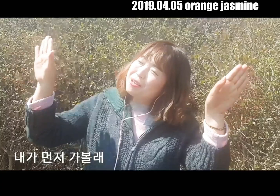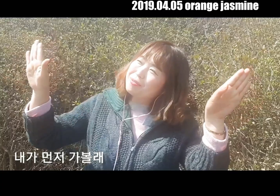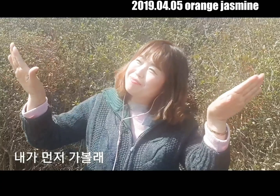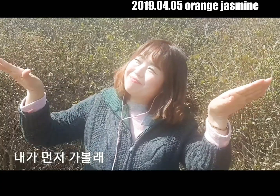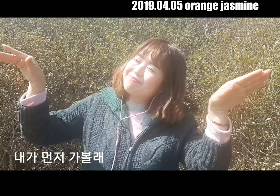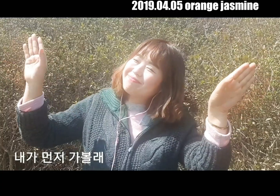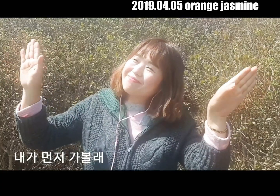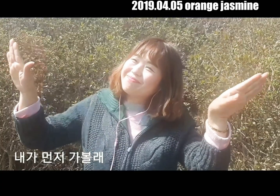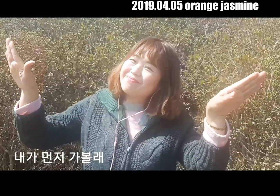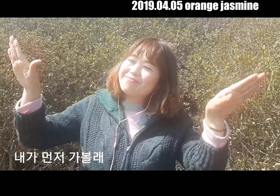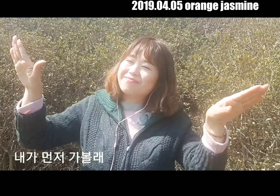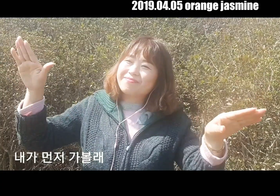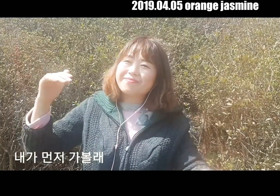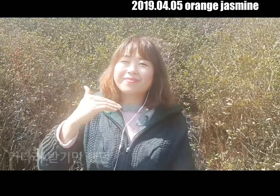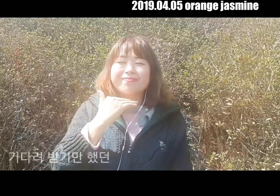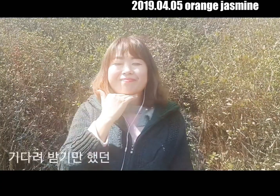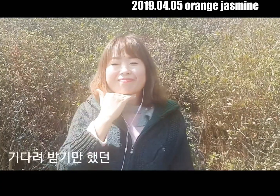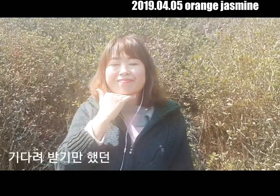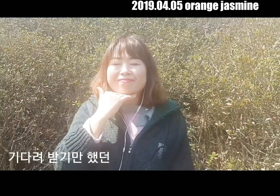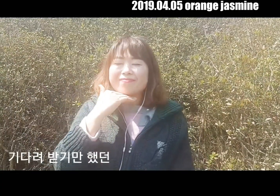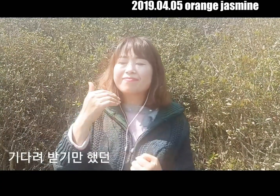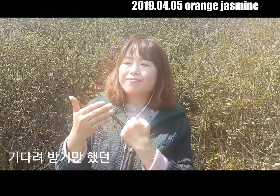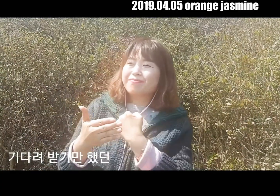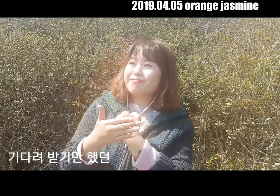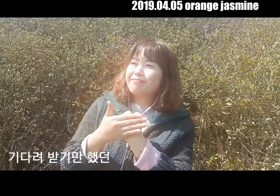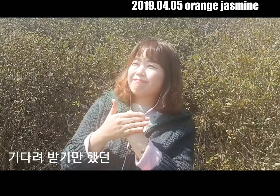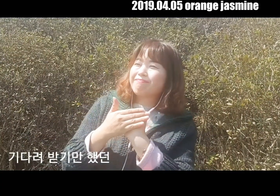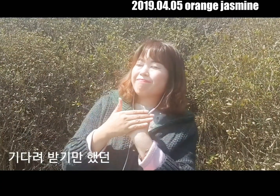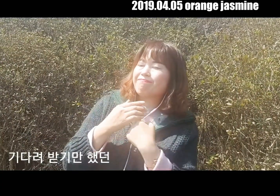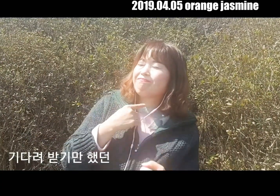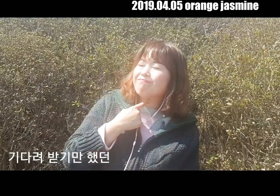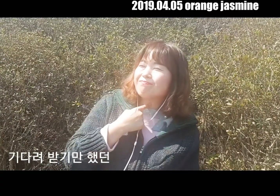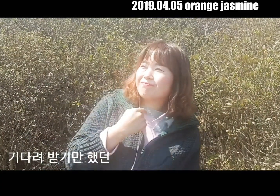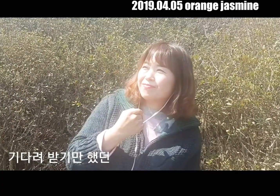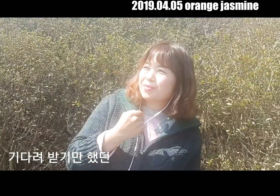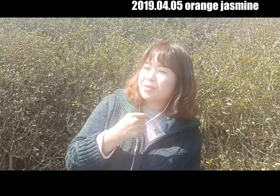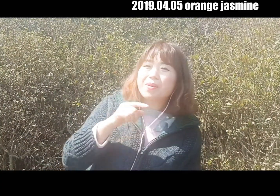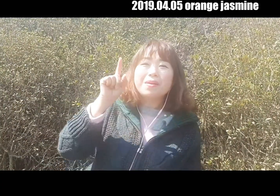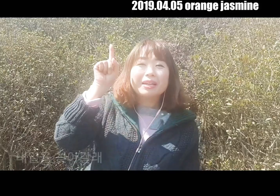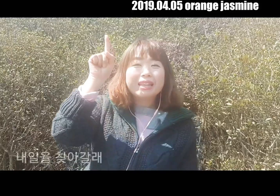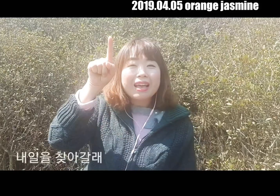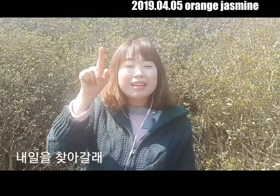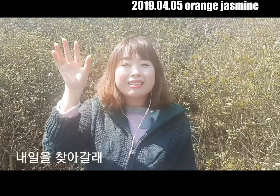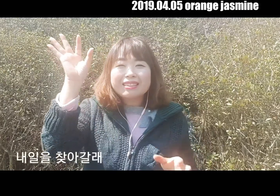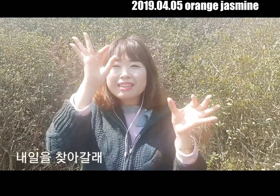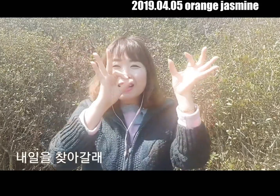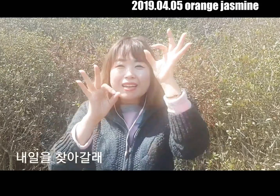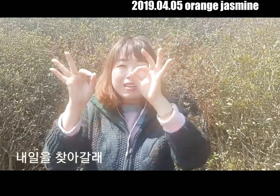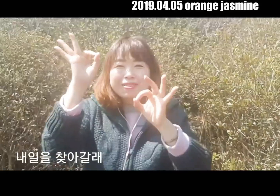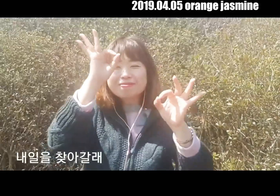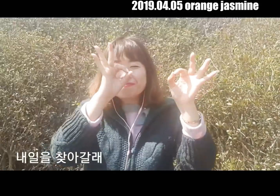기다려 받기만 했던 내일을 찾아갈래. 돌아보